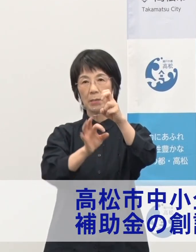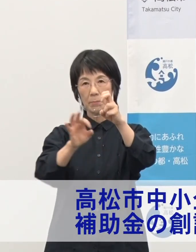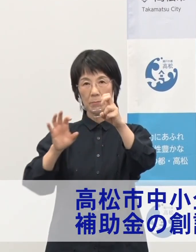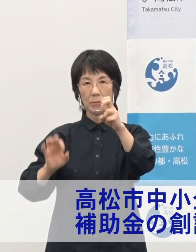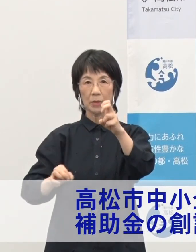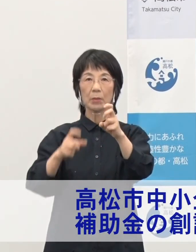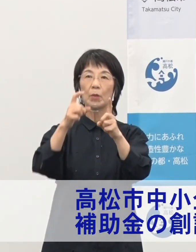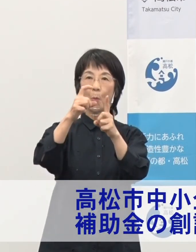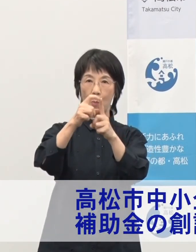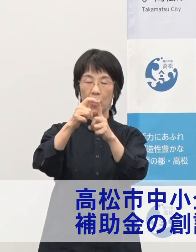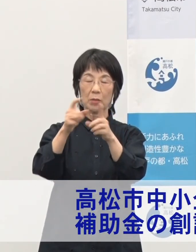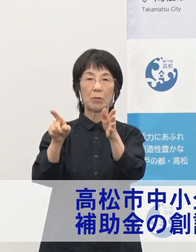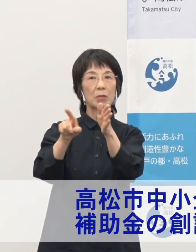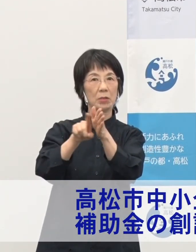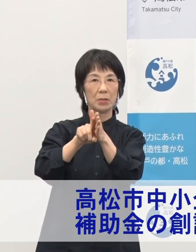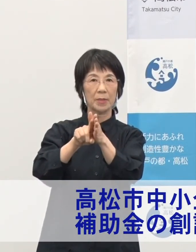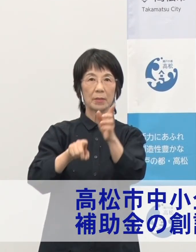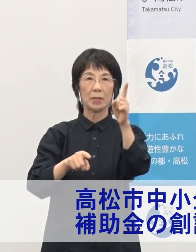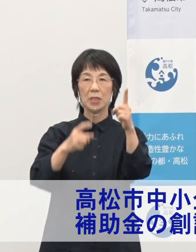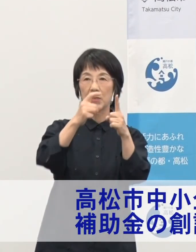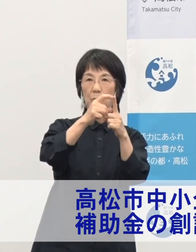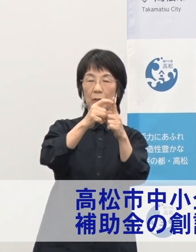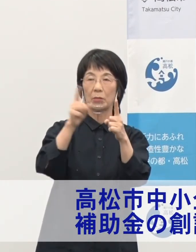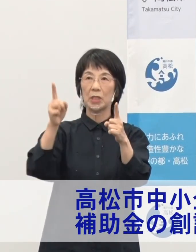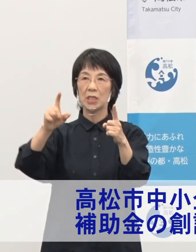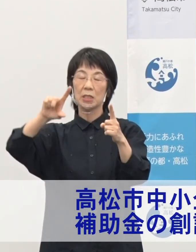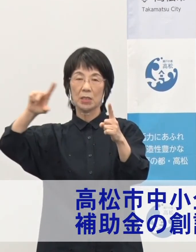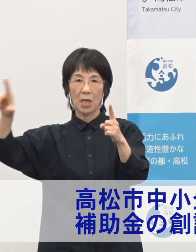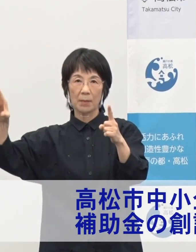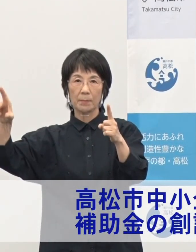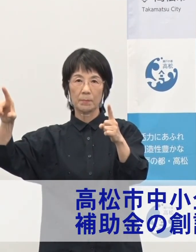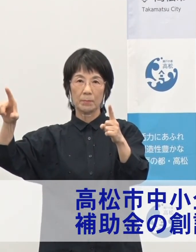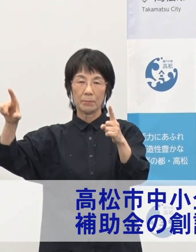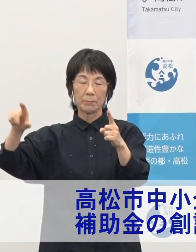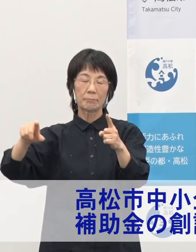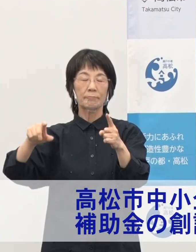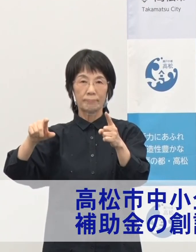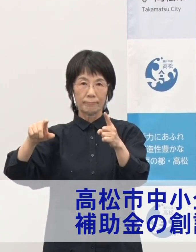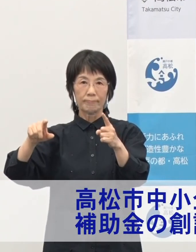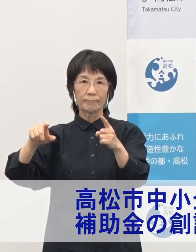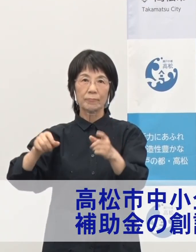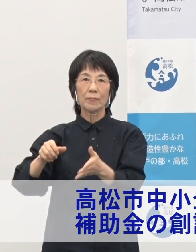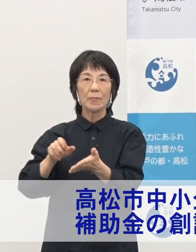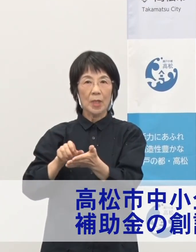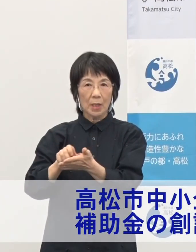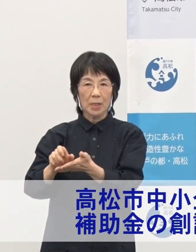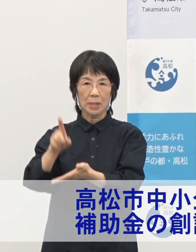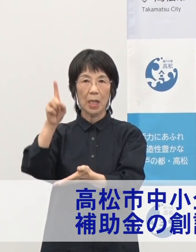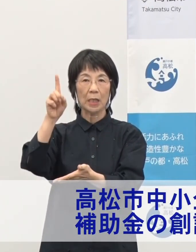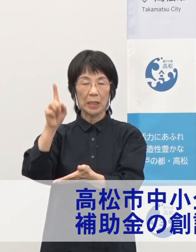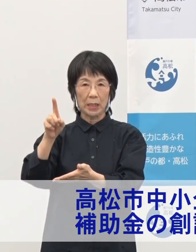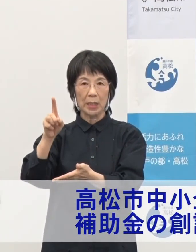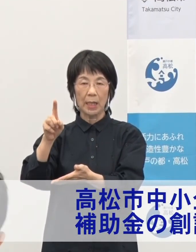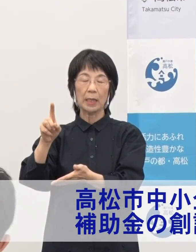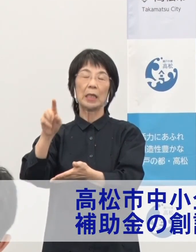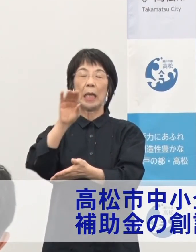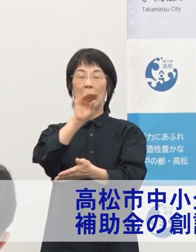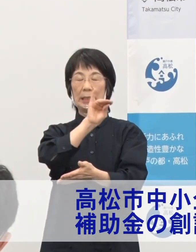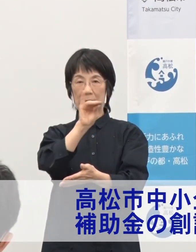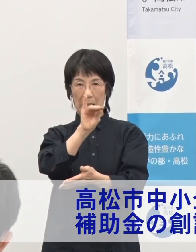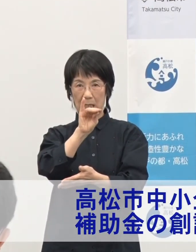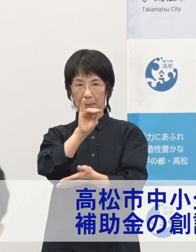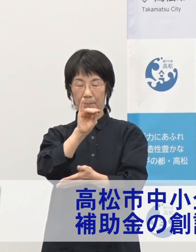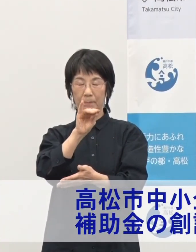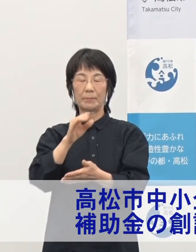ものであります1ポイント1円でポイント不要上限といたしまして決済1回あたり1,000円まで1000円